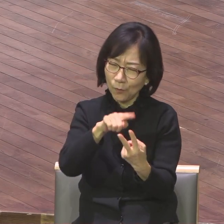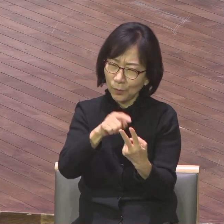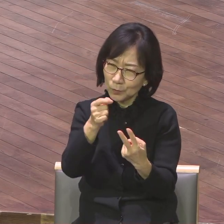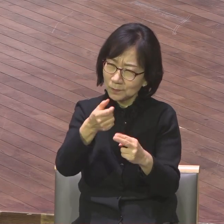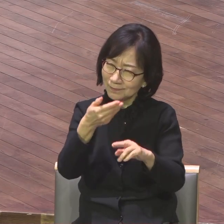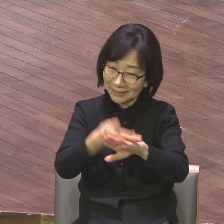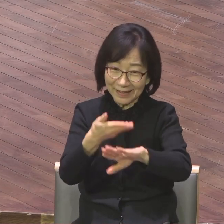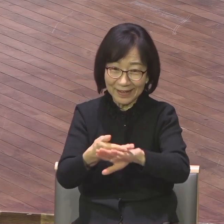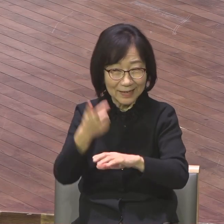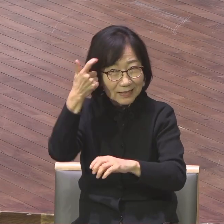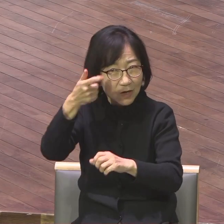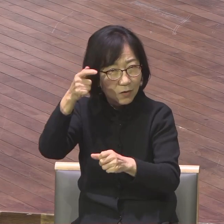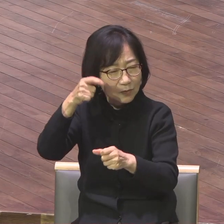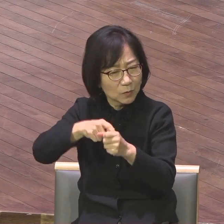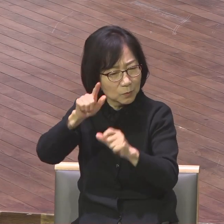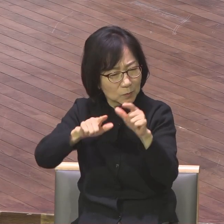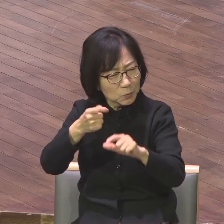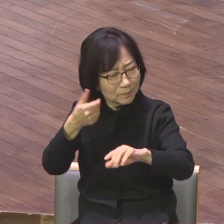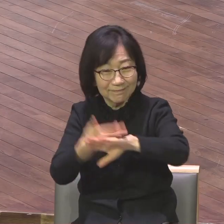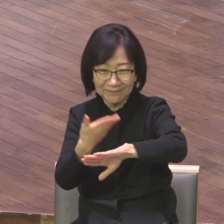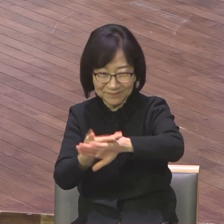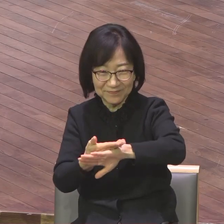되는 그런 모습이지요.